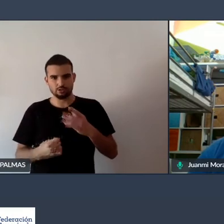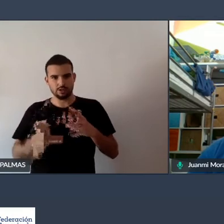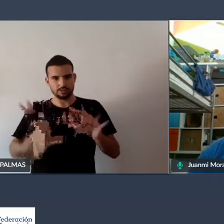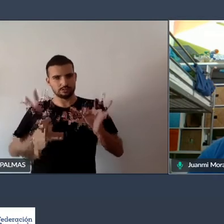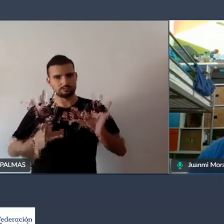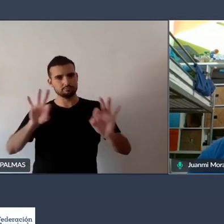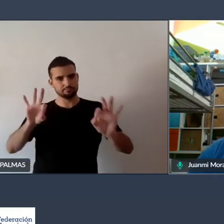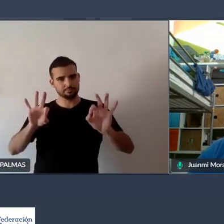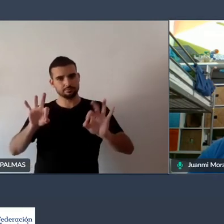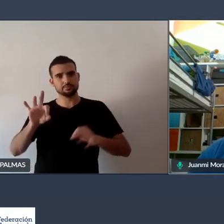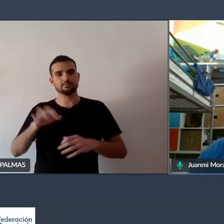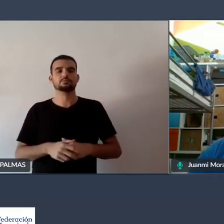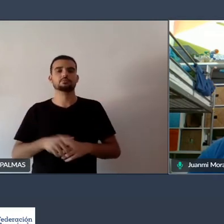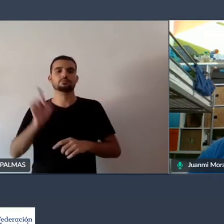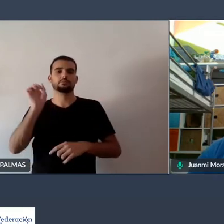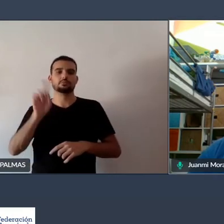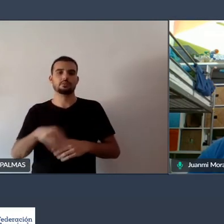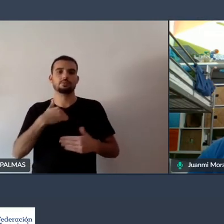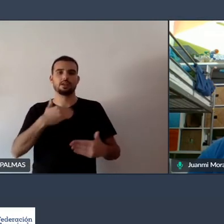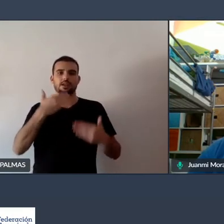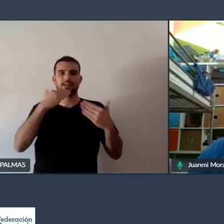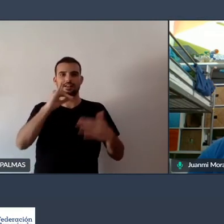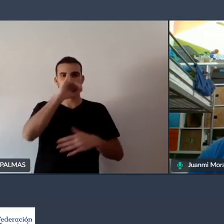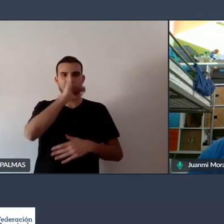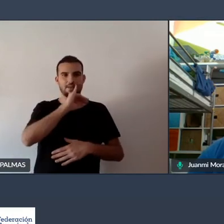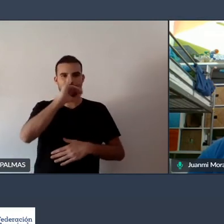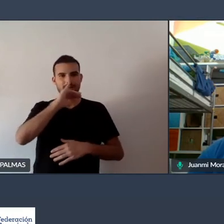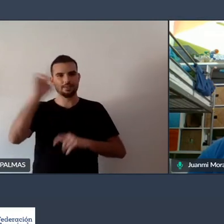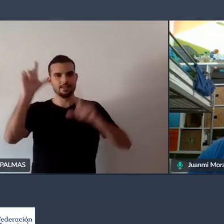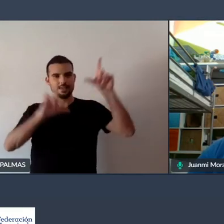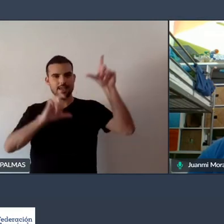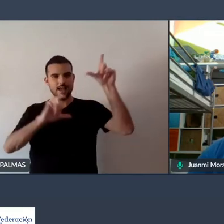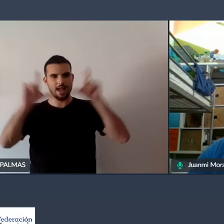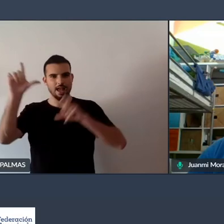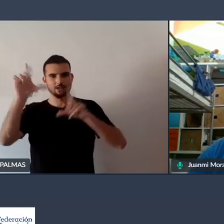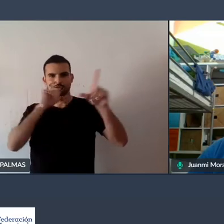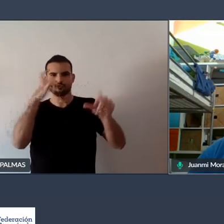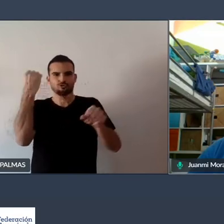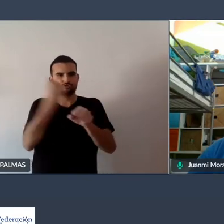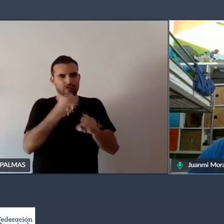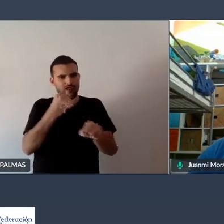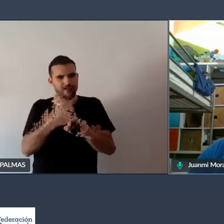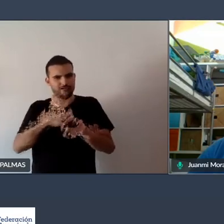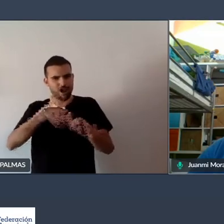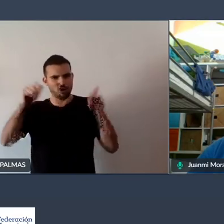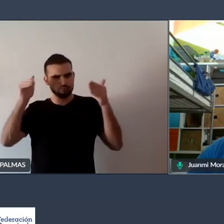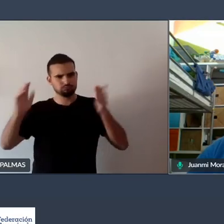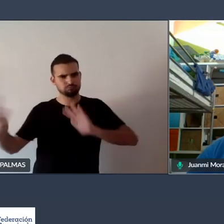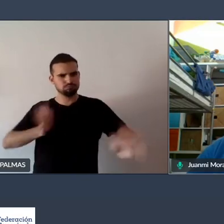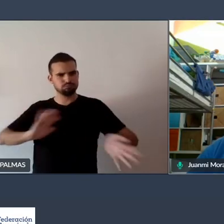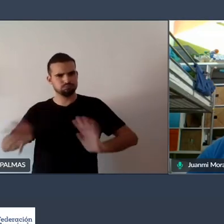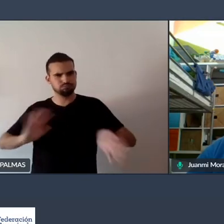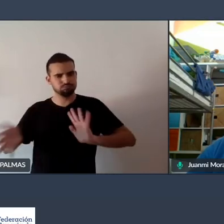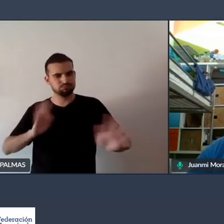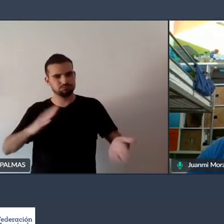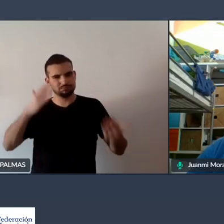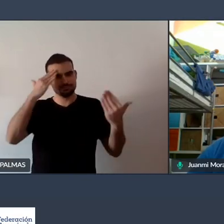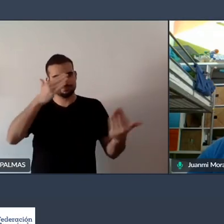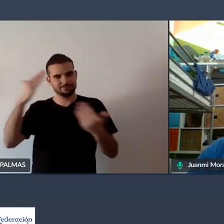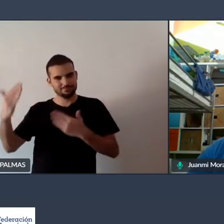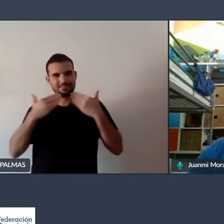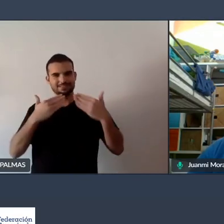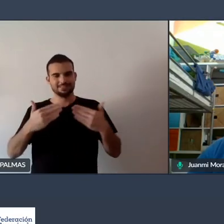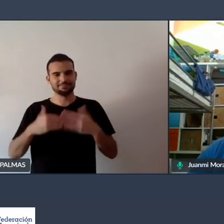sabes, y por supuesto también a Marta y a Héctor por su trabajo, que les he visto ahí a todo trapo, que toda mi admiración y mi agradecimiento por la labor que